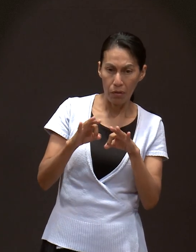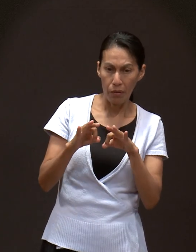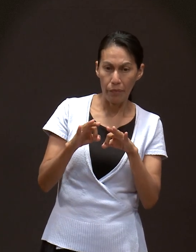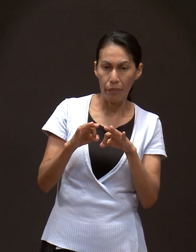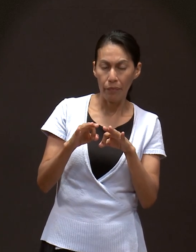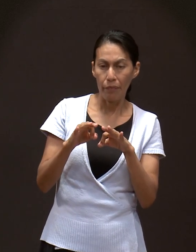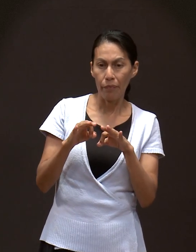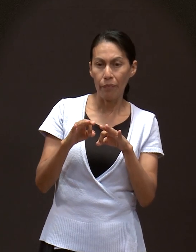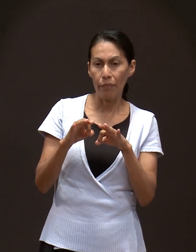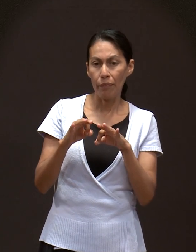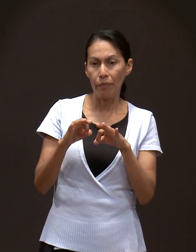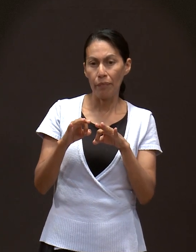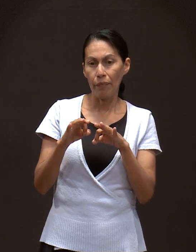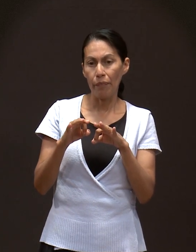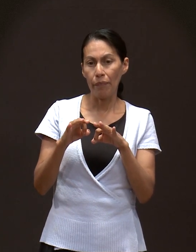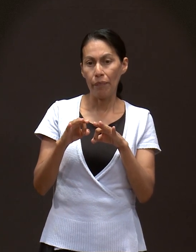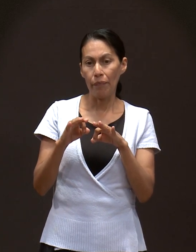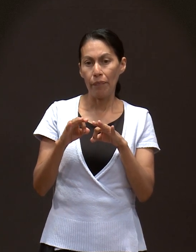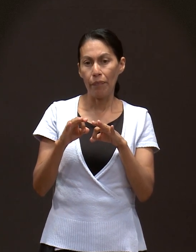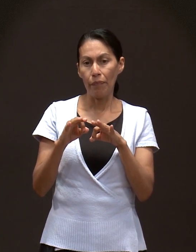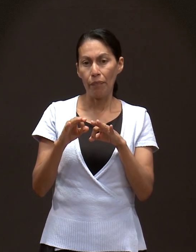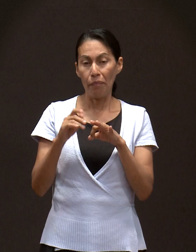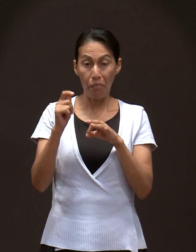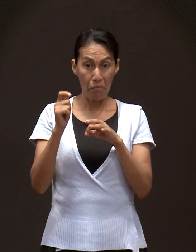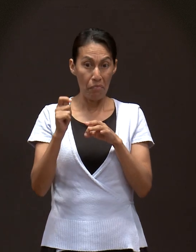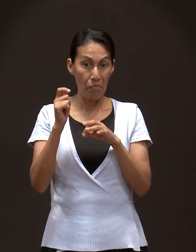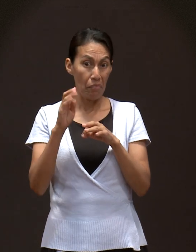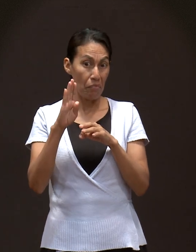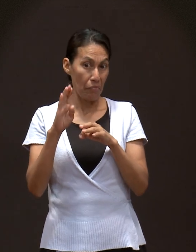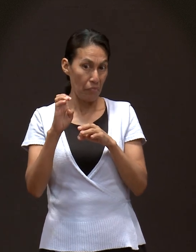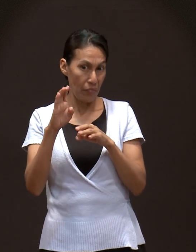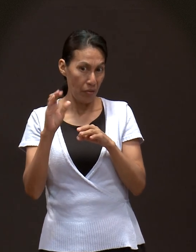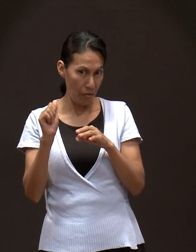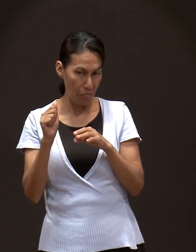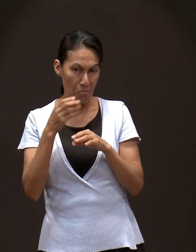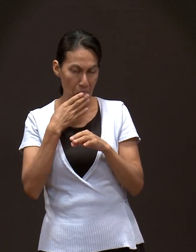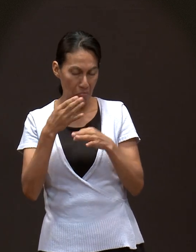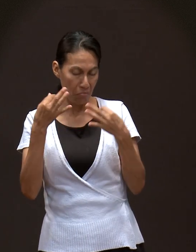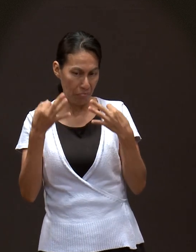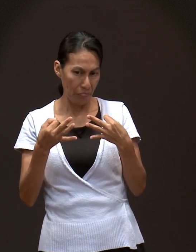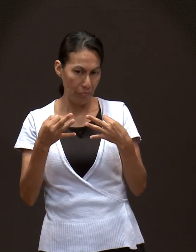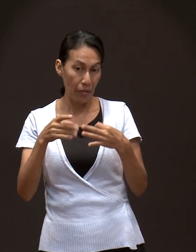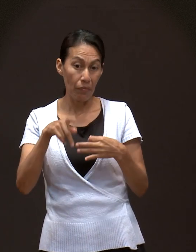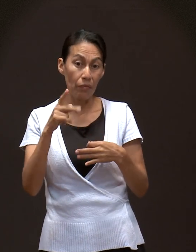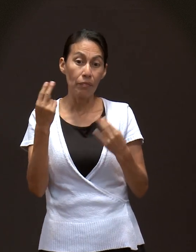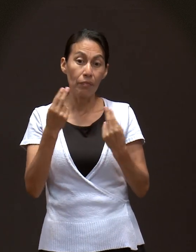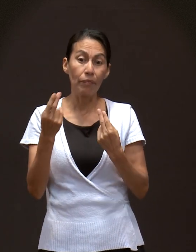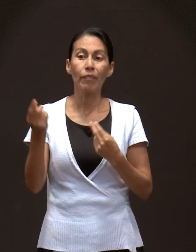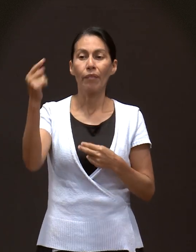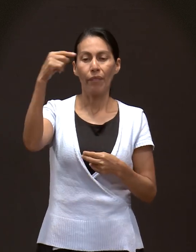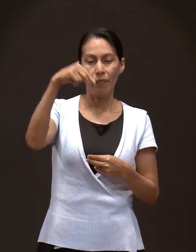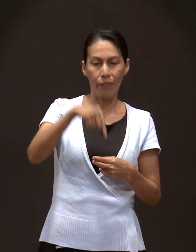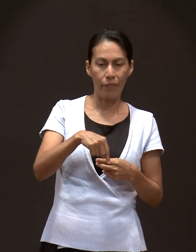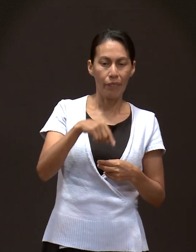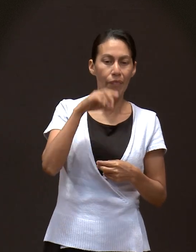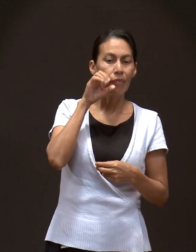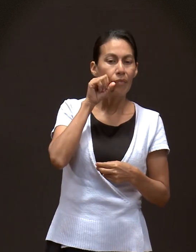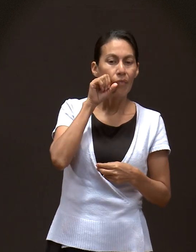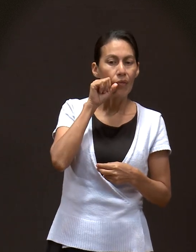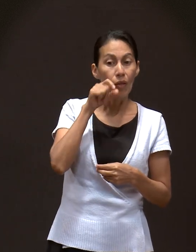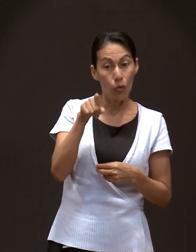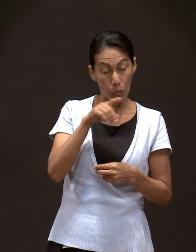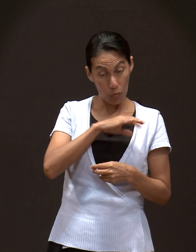Entonces, me dijo, la beca es una beca muy buena, pero sí necesitas estar aquí en